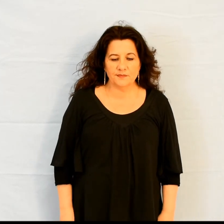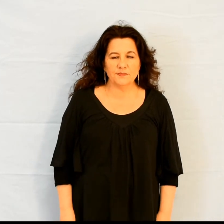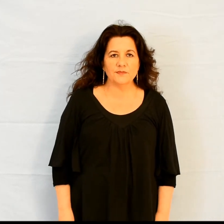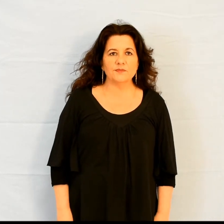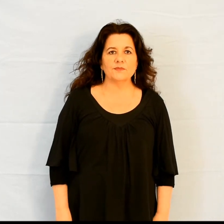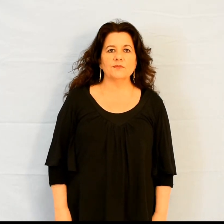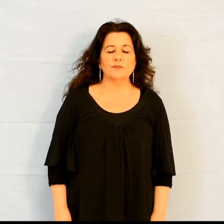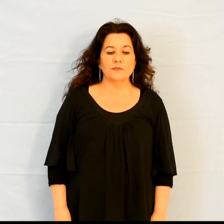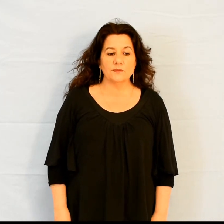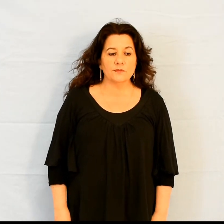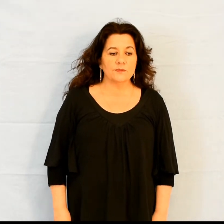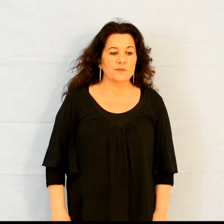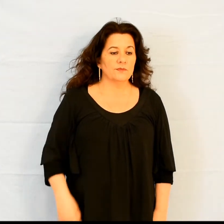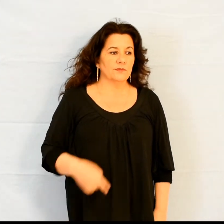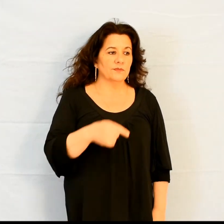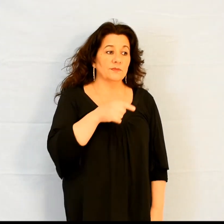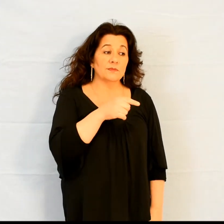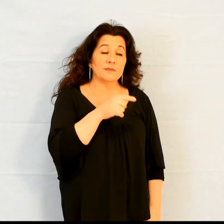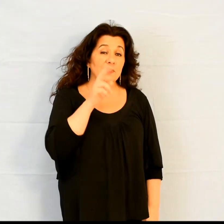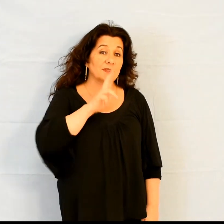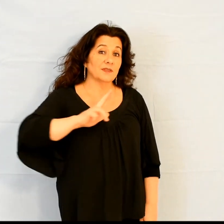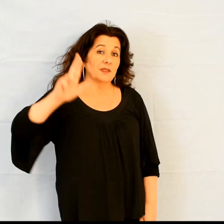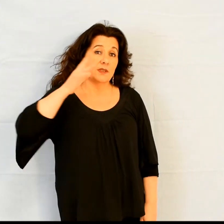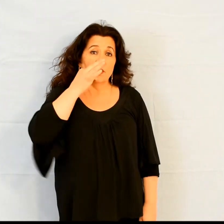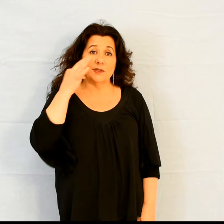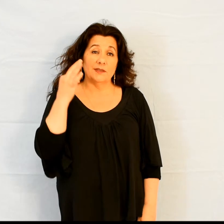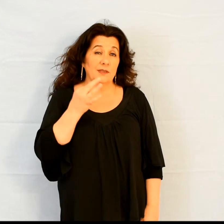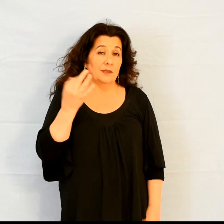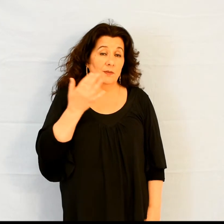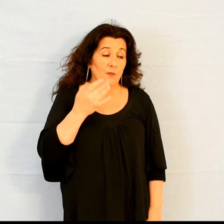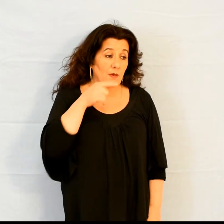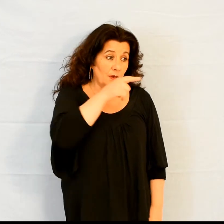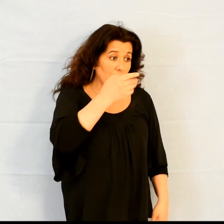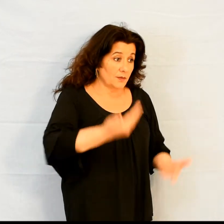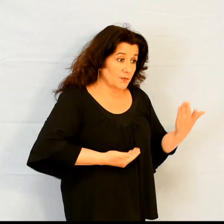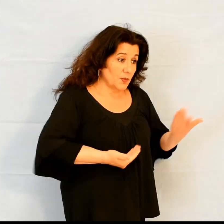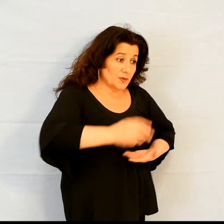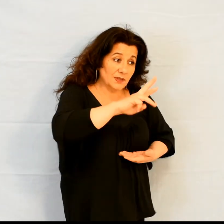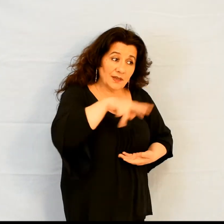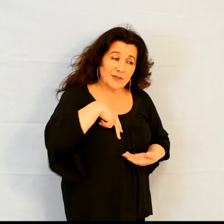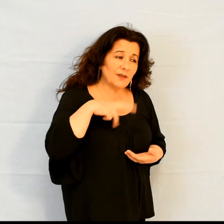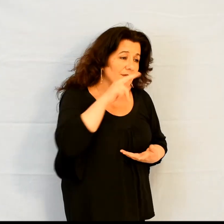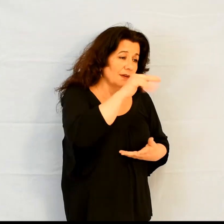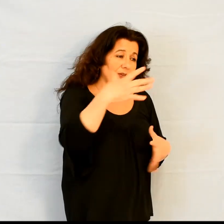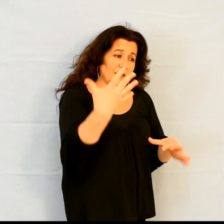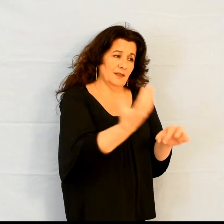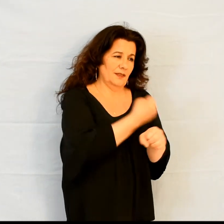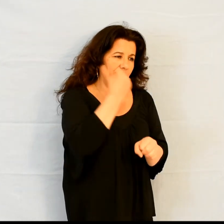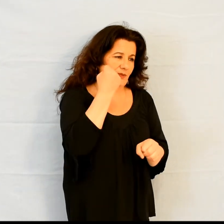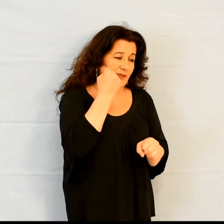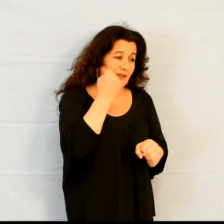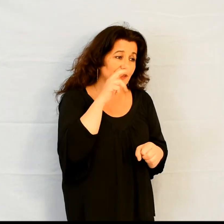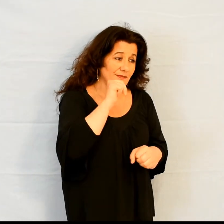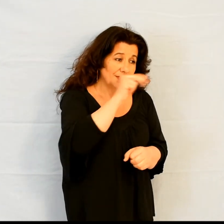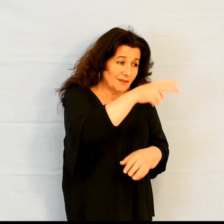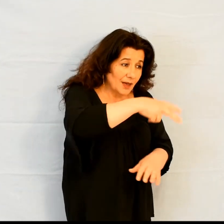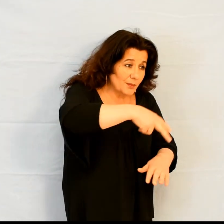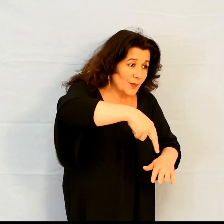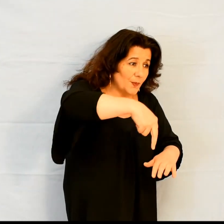Mon serviteur réussira, dit le Seigneur. Il montera, il s'élèvera, il